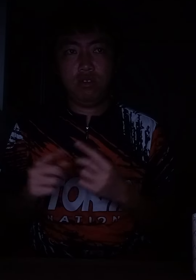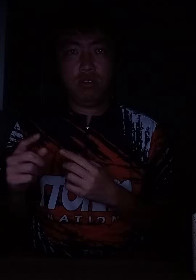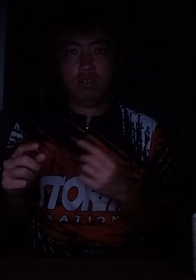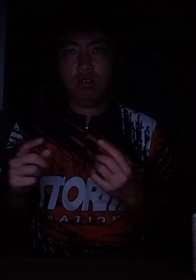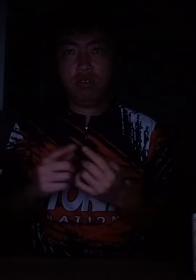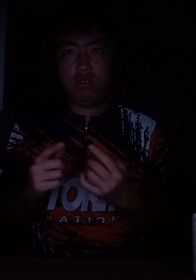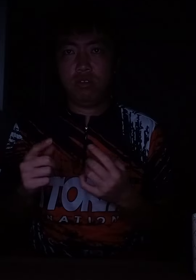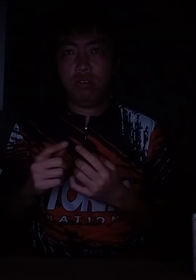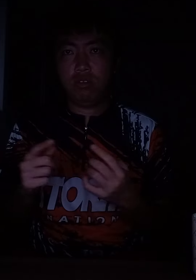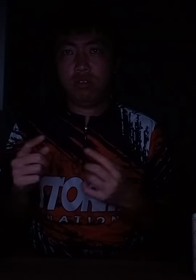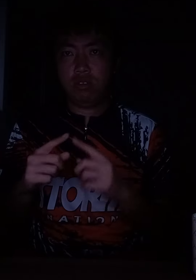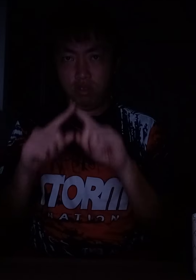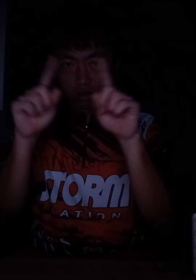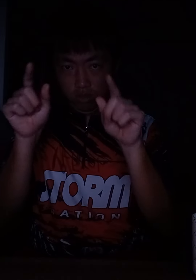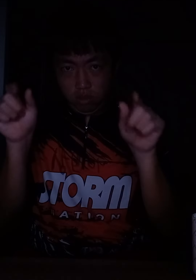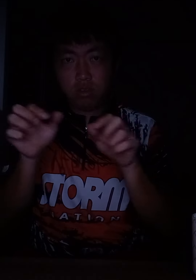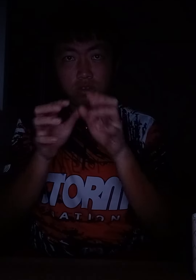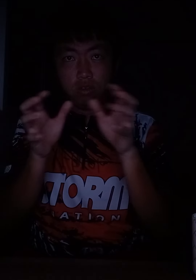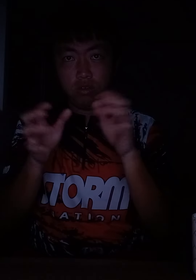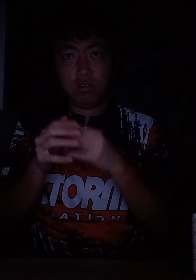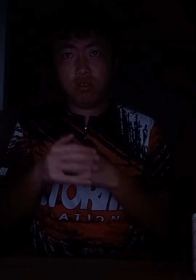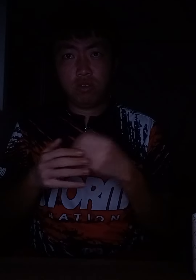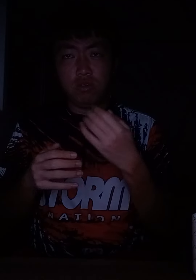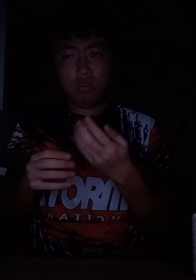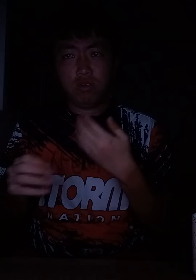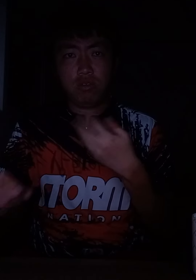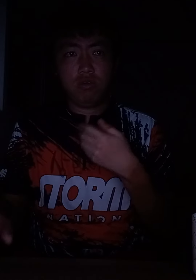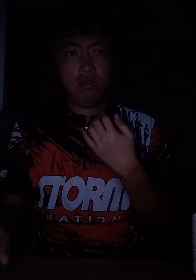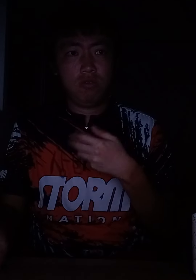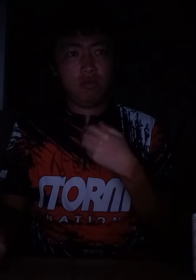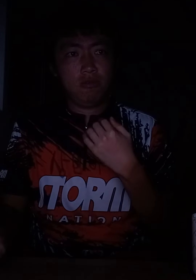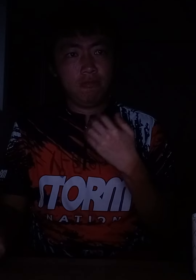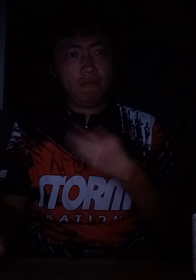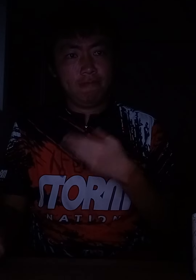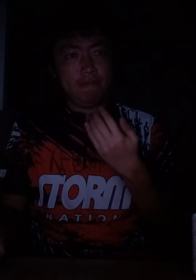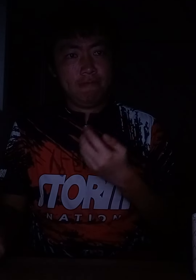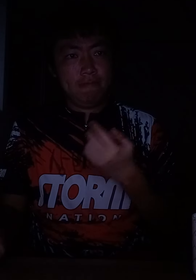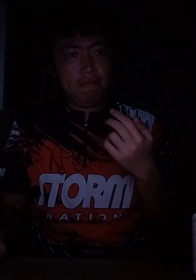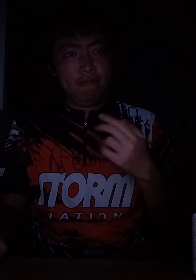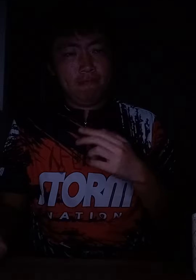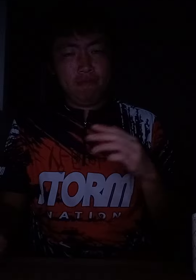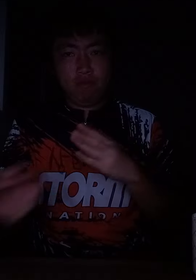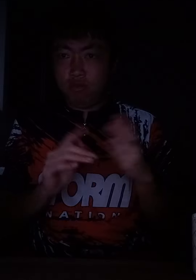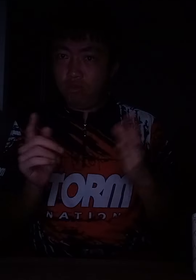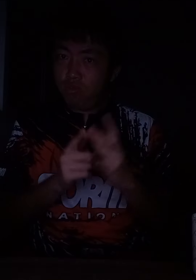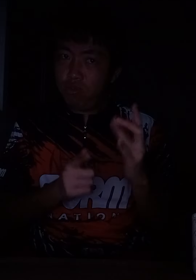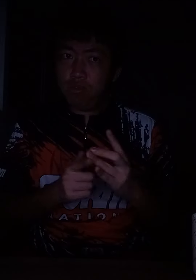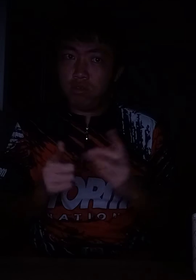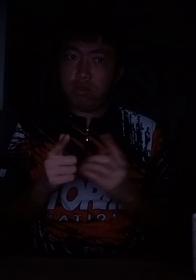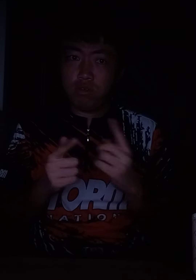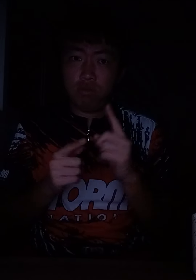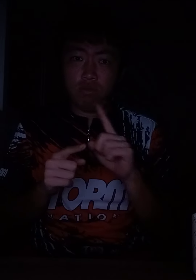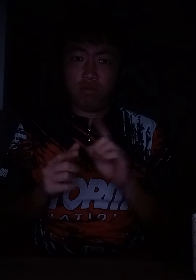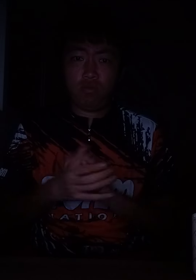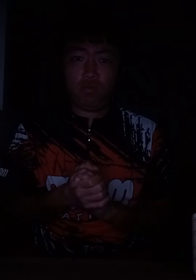사실 제가 이거 좀 아까 그 CCTV 화면 보니까 자기 목숨을 던진 거니까 자기가 미끼가 돼서 유인한 거 아닙니까? 그렇습니다. 예?